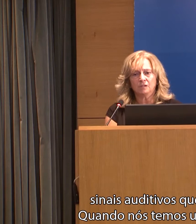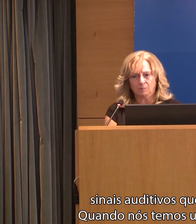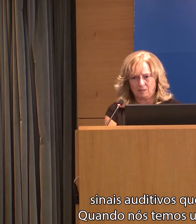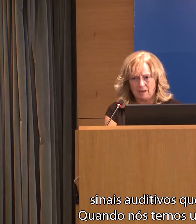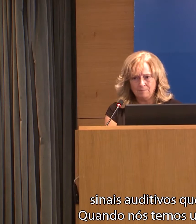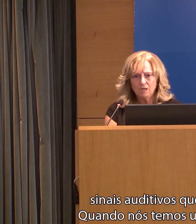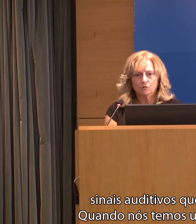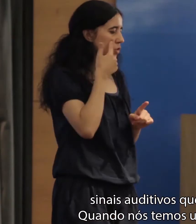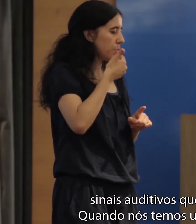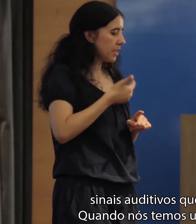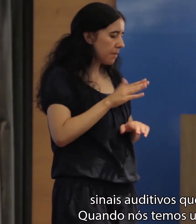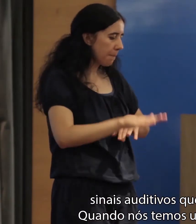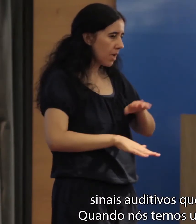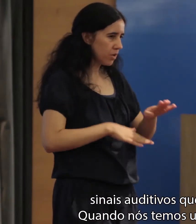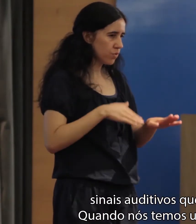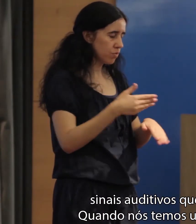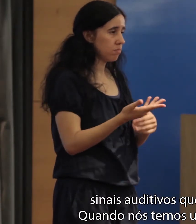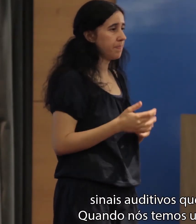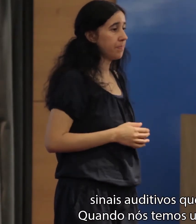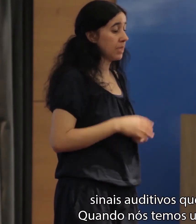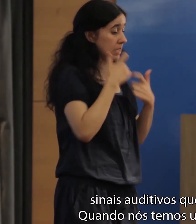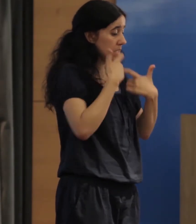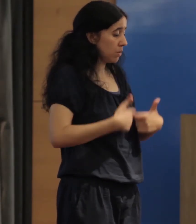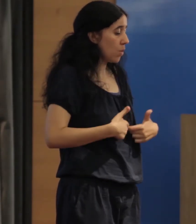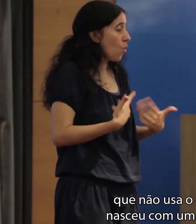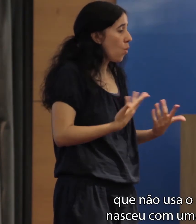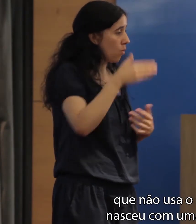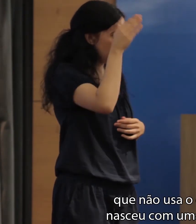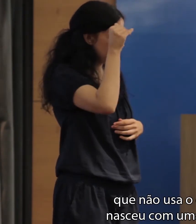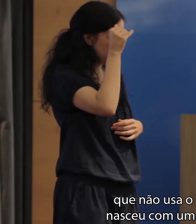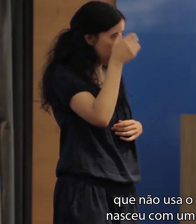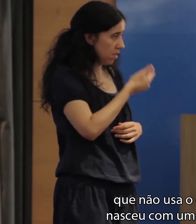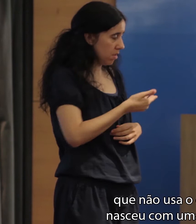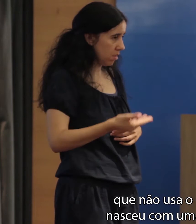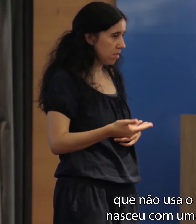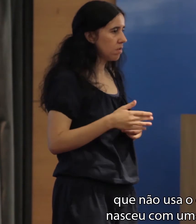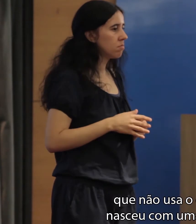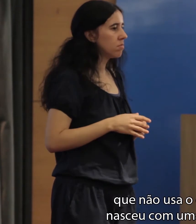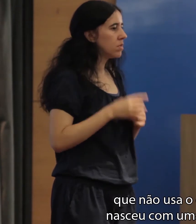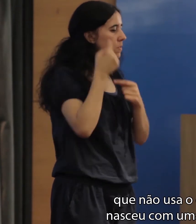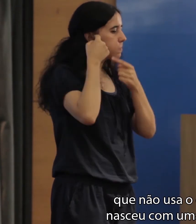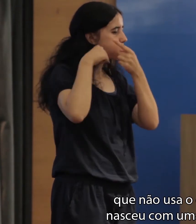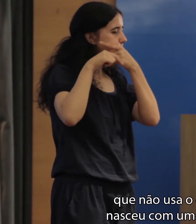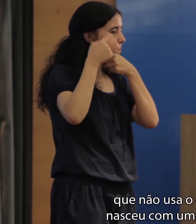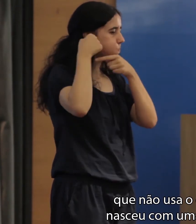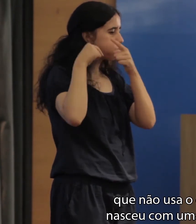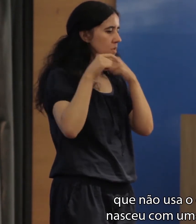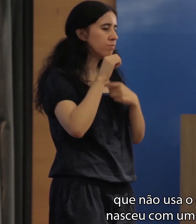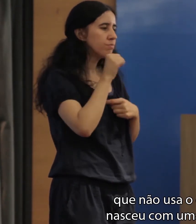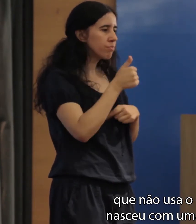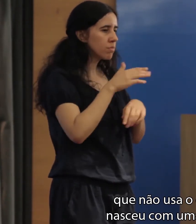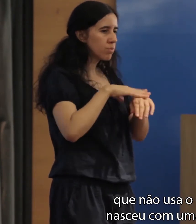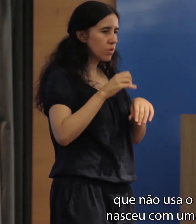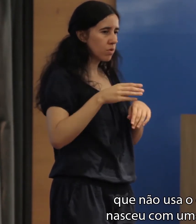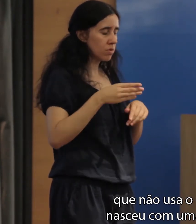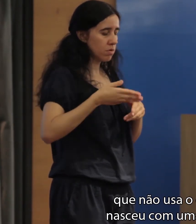e interpretar. Quando nós temos um ser humano ou um animal que não usa o ouvido interno porque nasceu